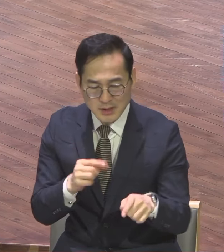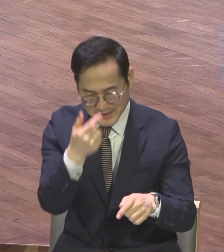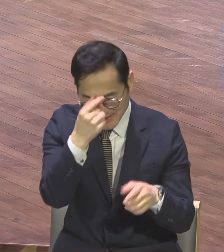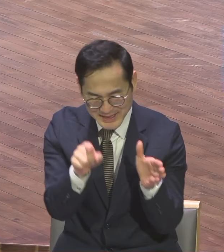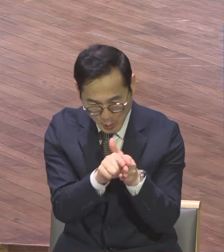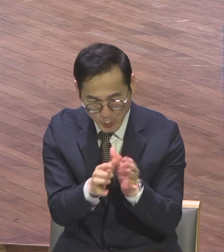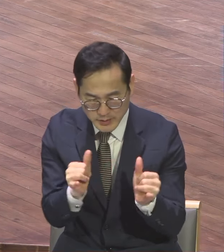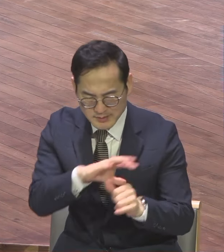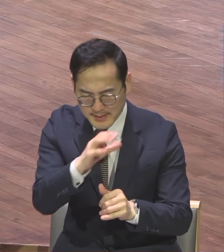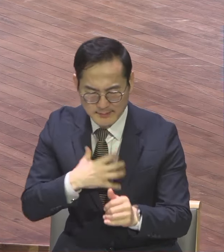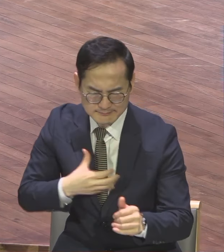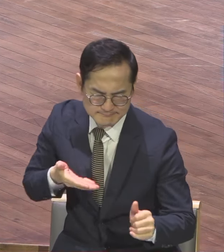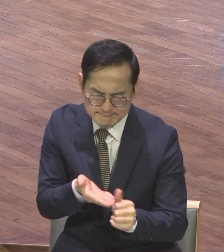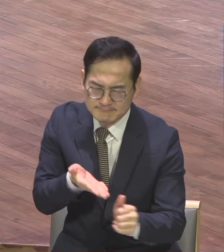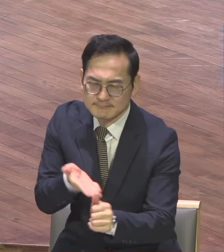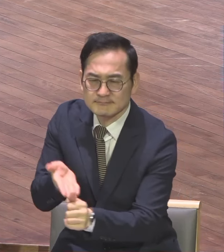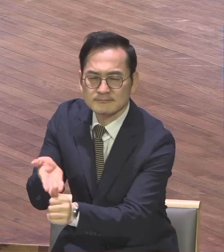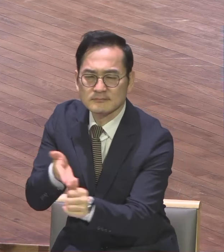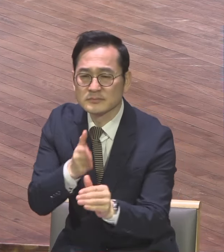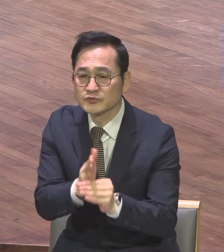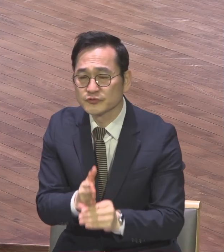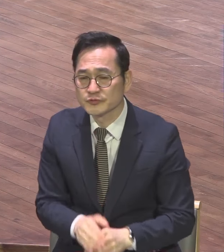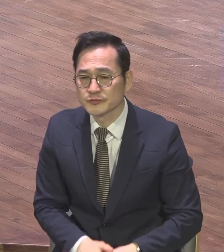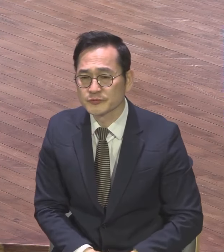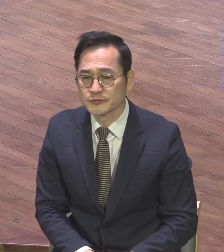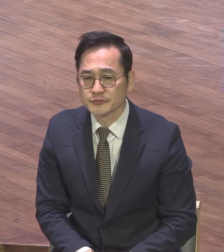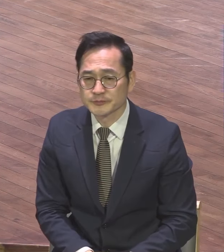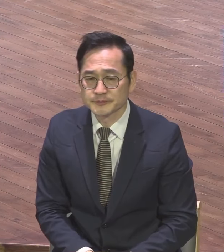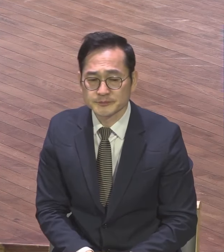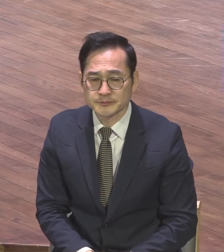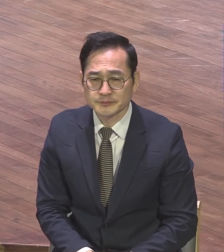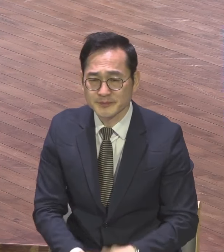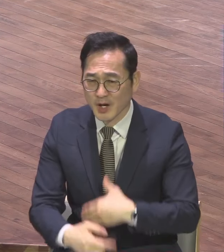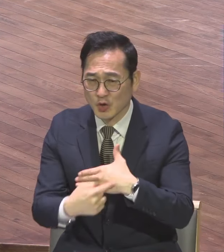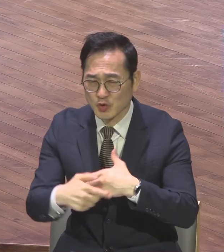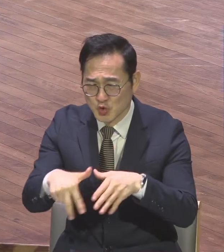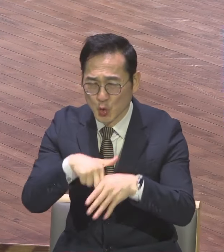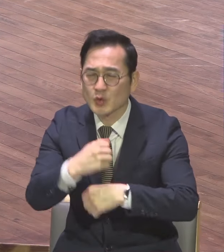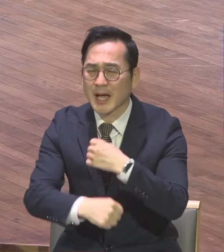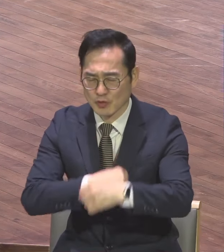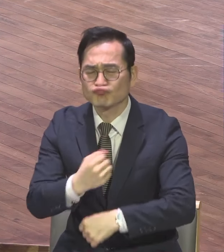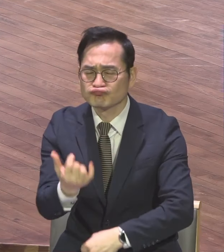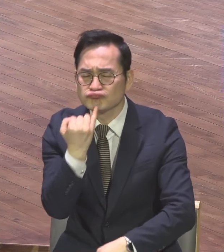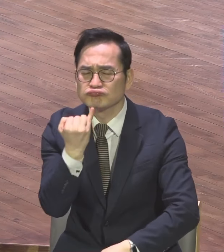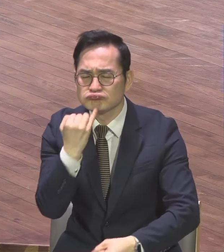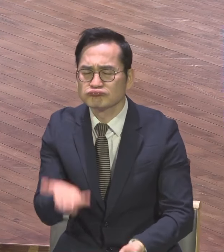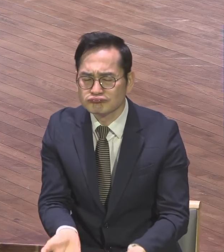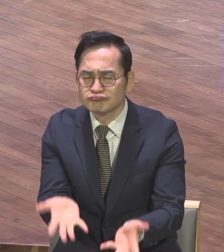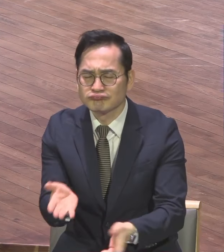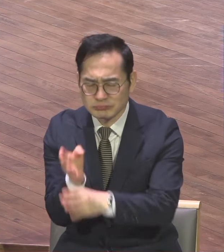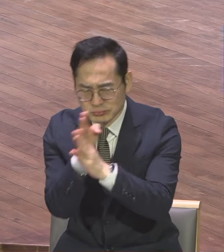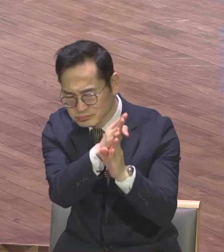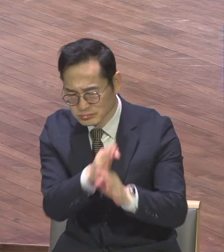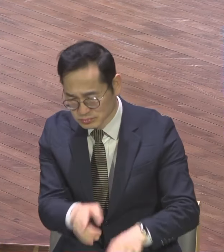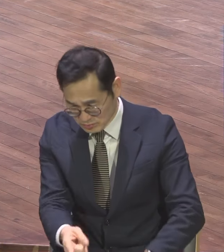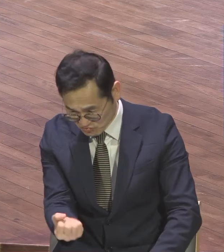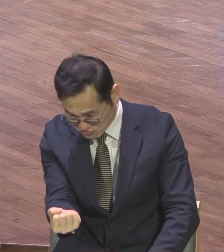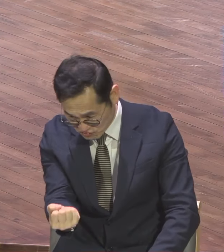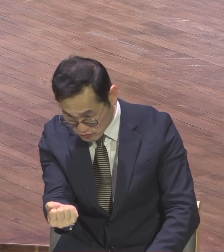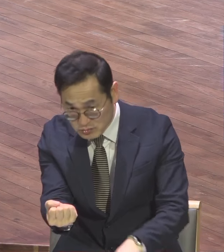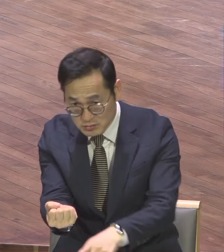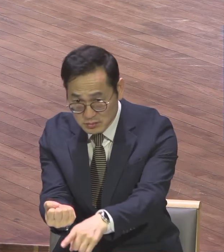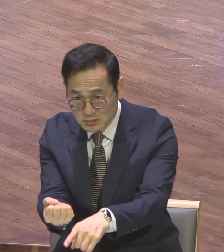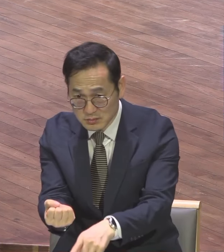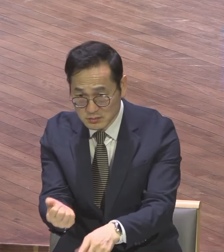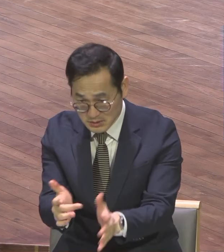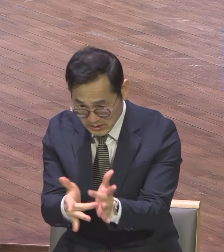탄압을 하고 있습니다. 끝으로는 종교의 자유 그렇게 보장하고 있는 것처럼